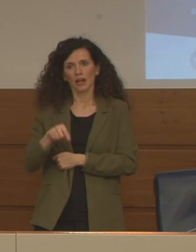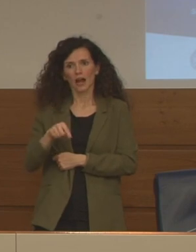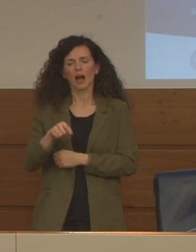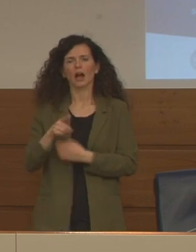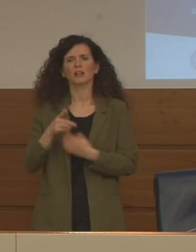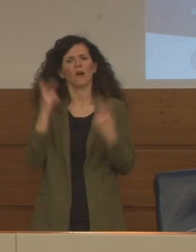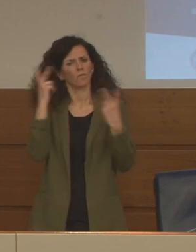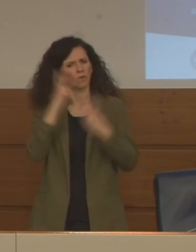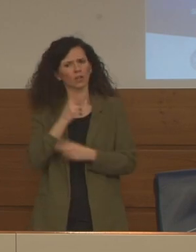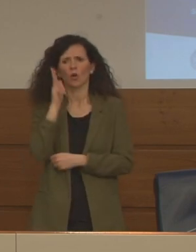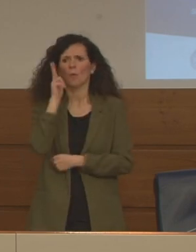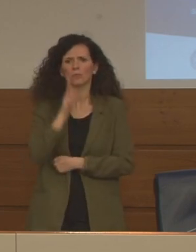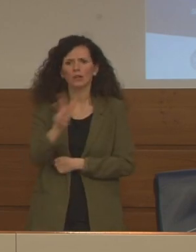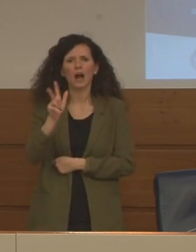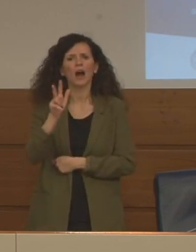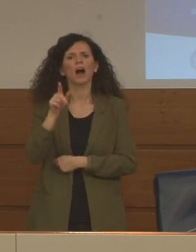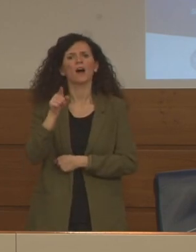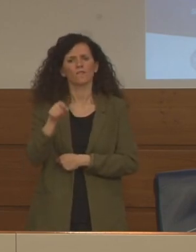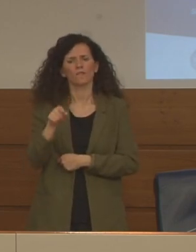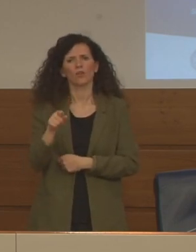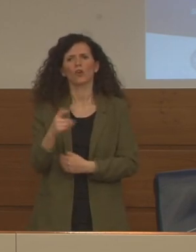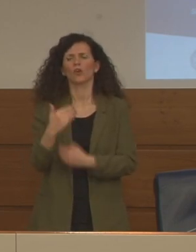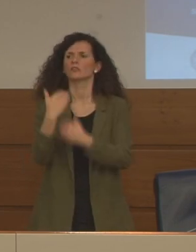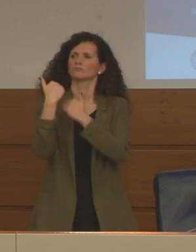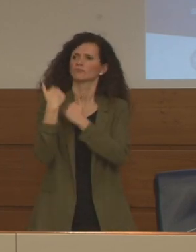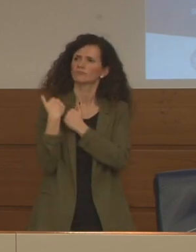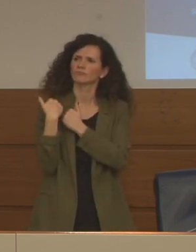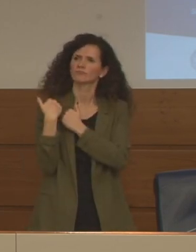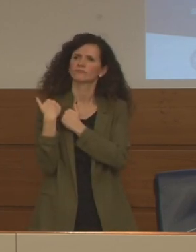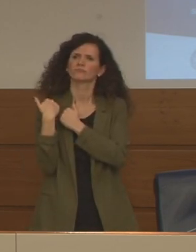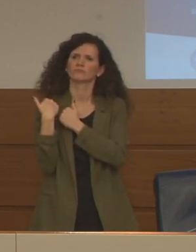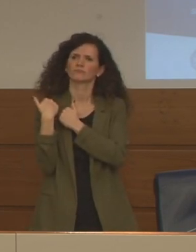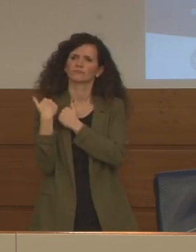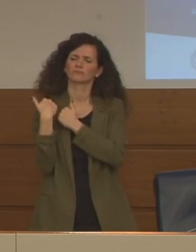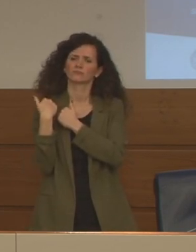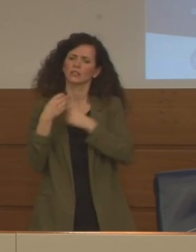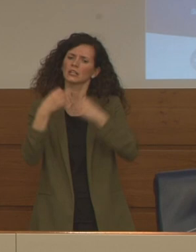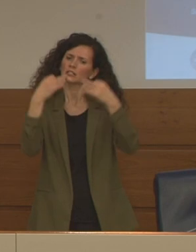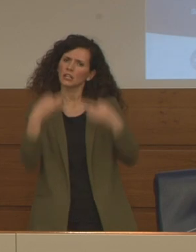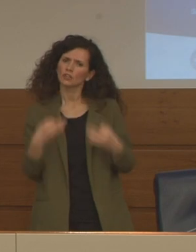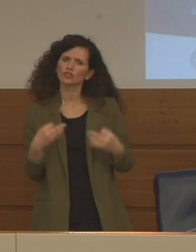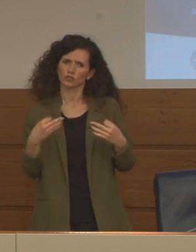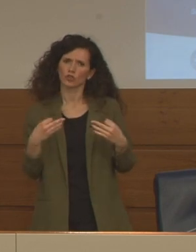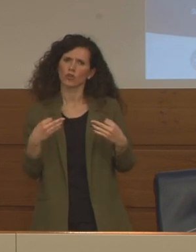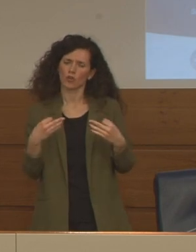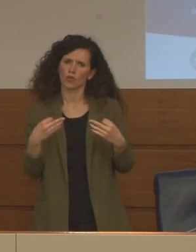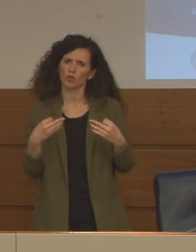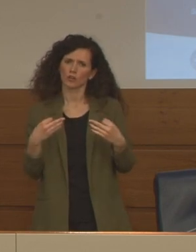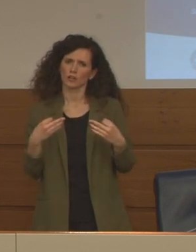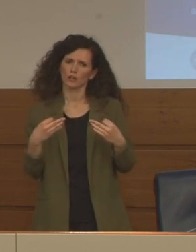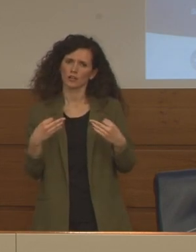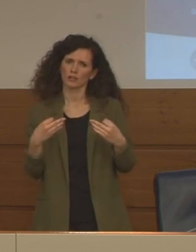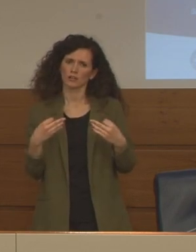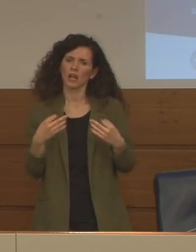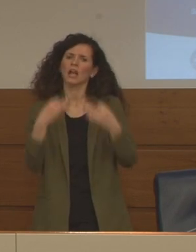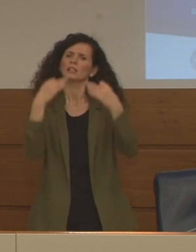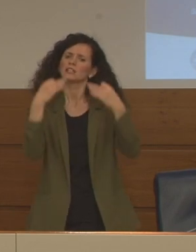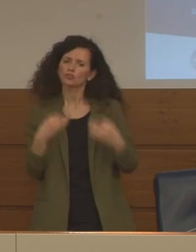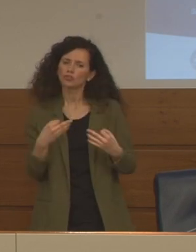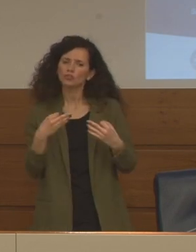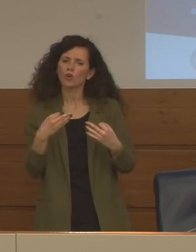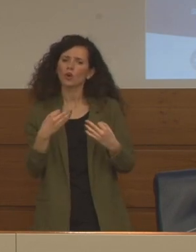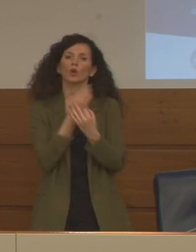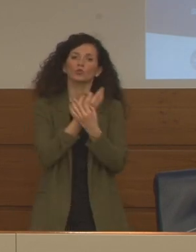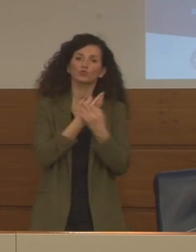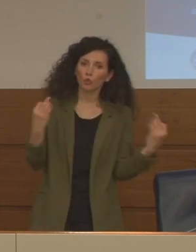bravo per aver assunto le decisioni ogni volta quelle più giuste ed